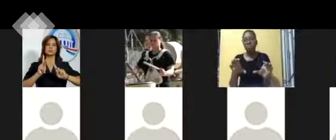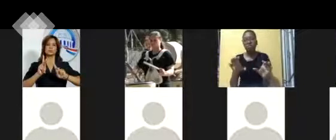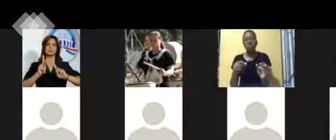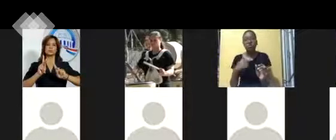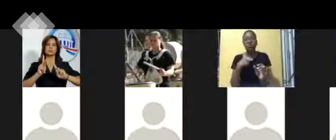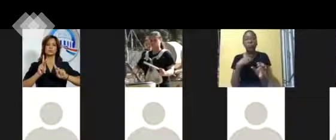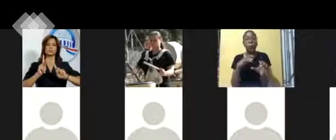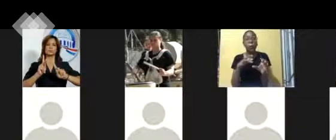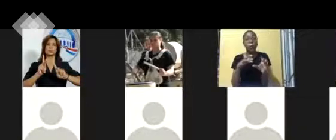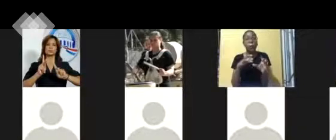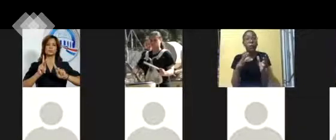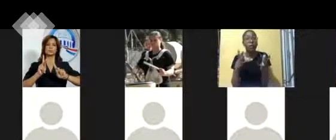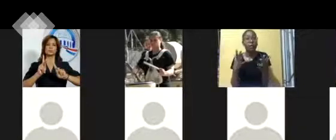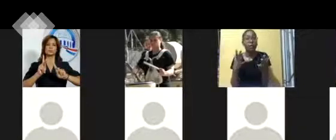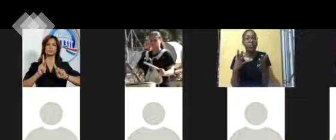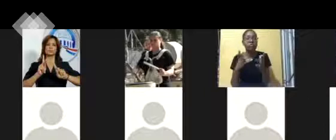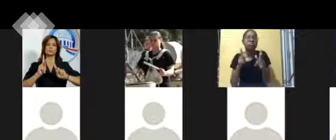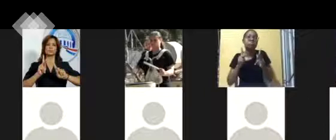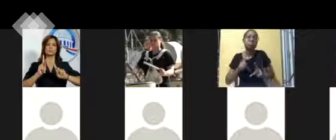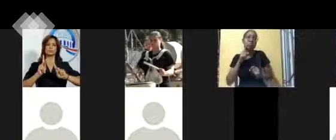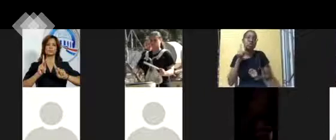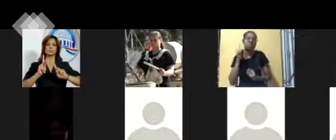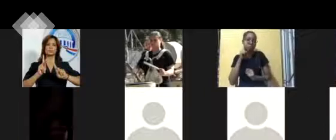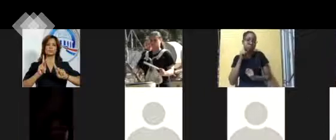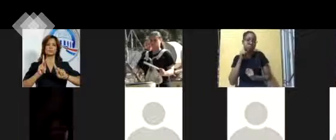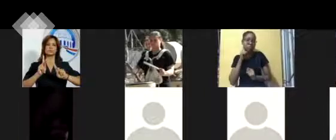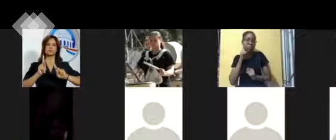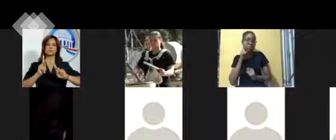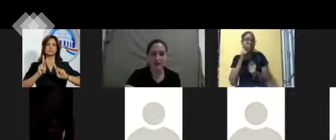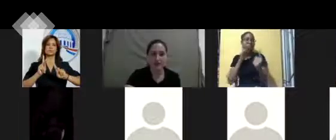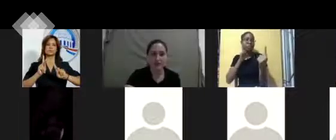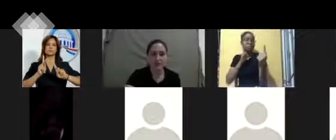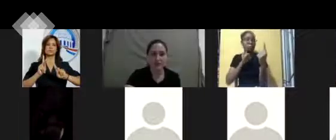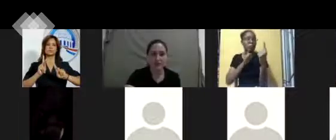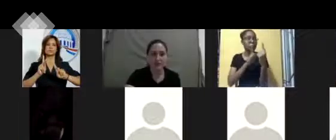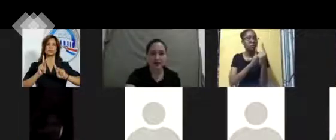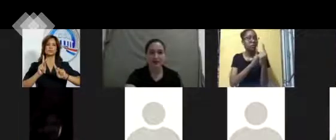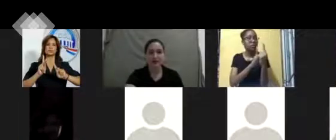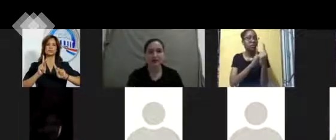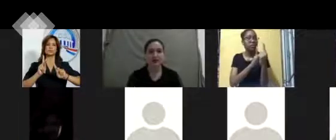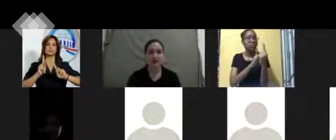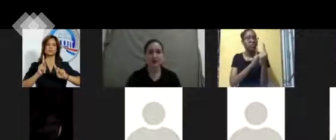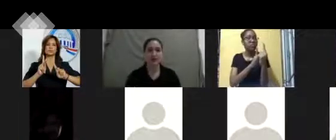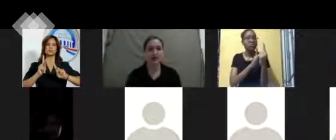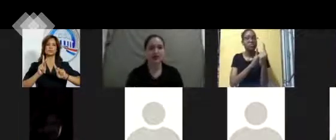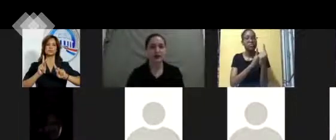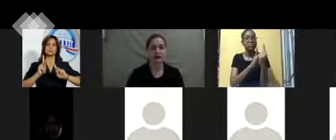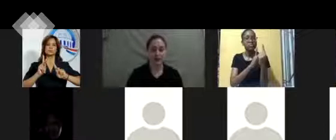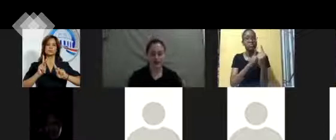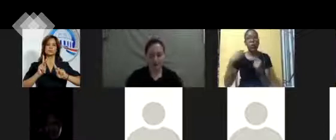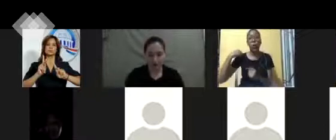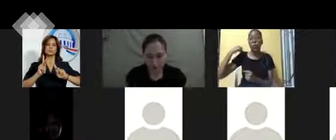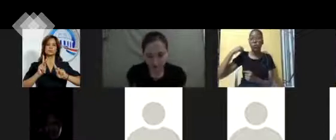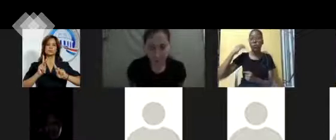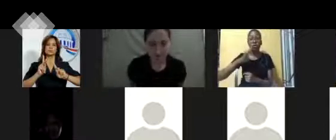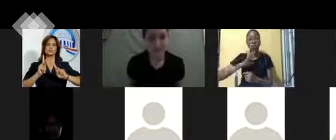persona sorda y llego donde usted. Yo creo que la voluntaria que tenemos ahí se llama Brenda, que la veo ahí.